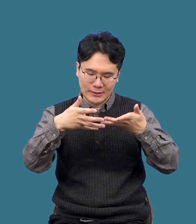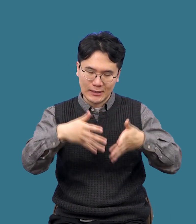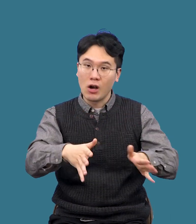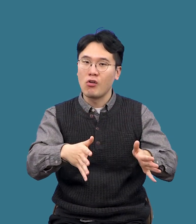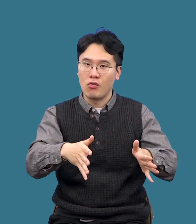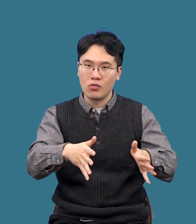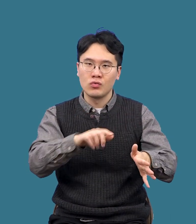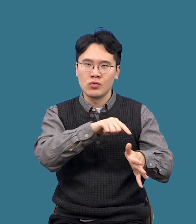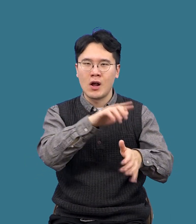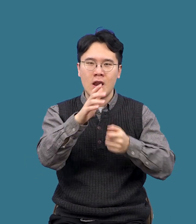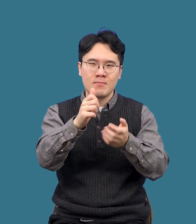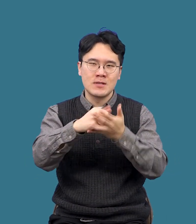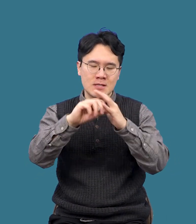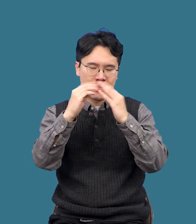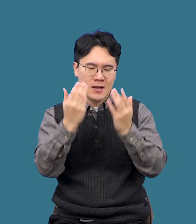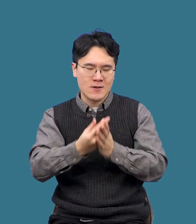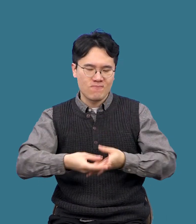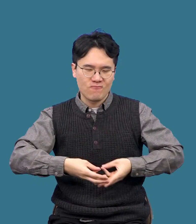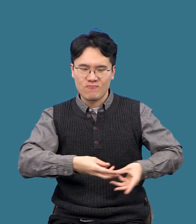다 데려가시겠다고 그랬어요.